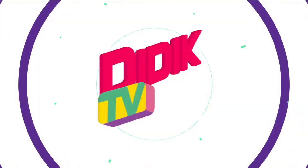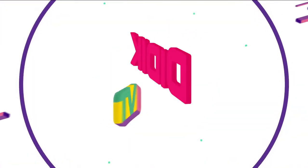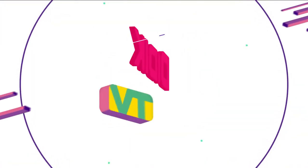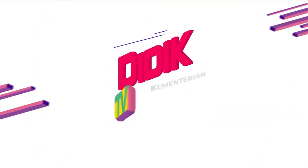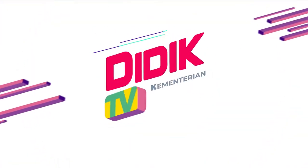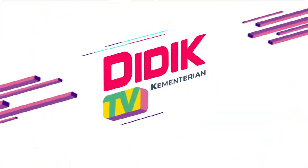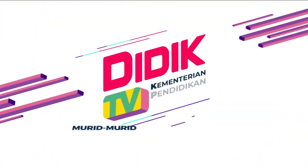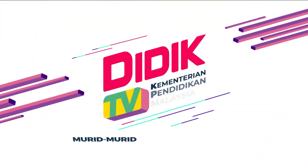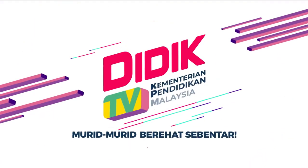penyempurnaan